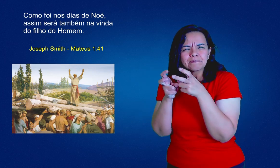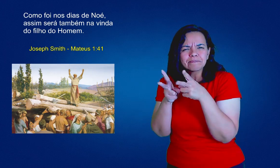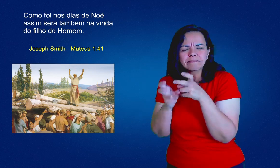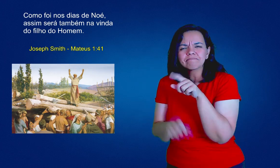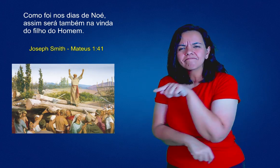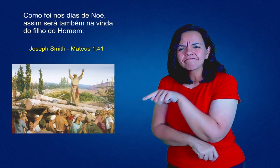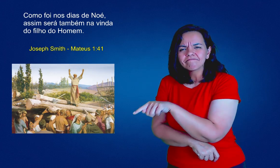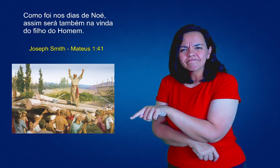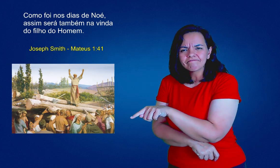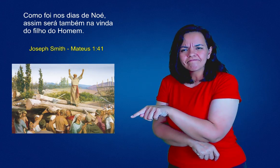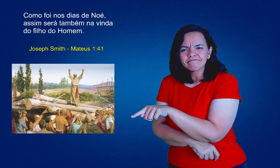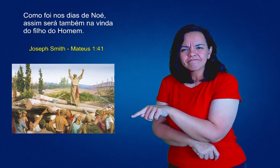pessoas.